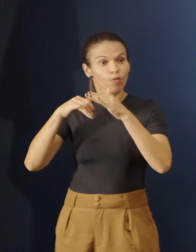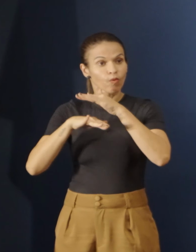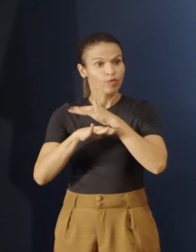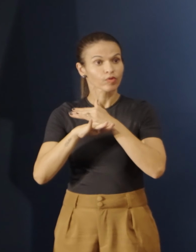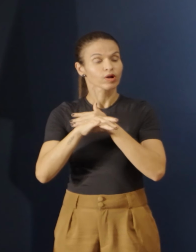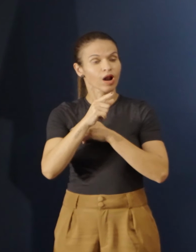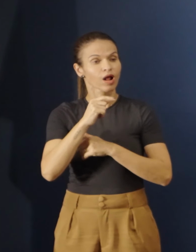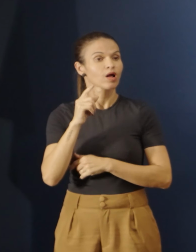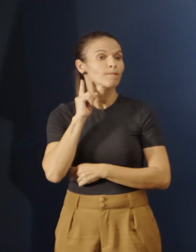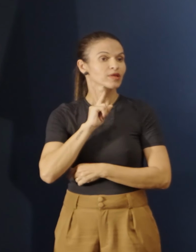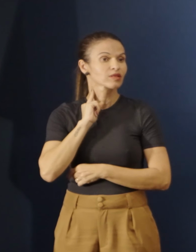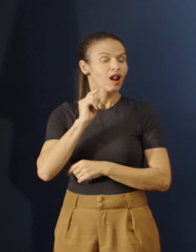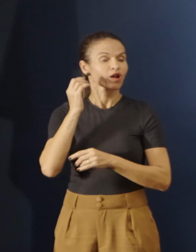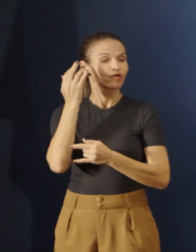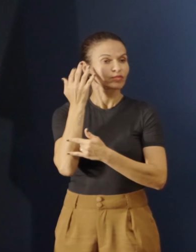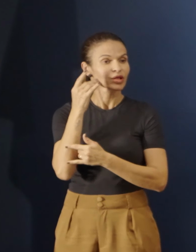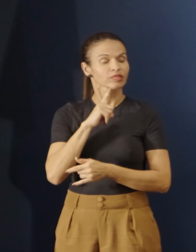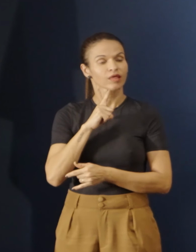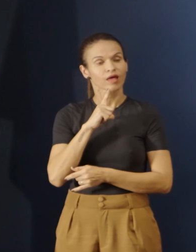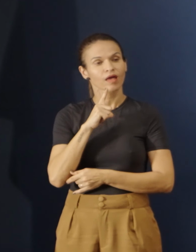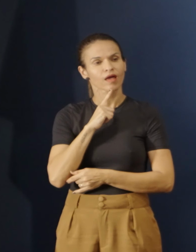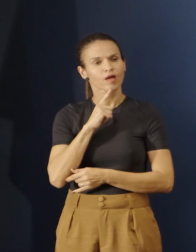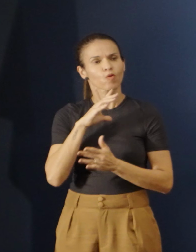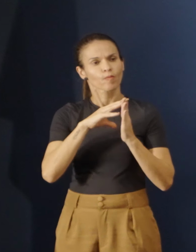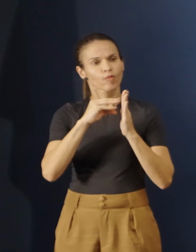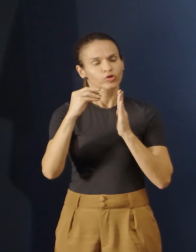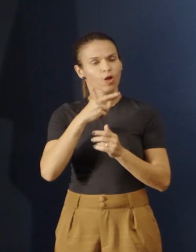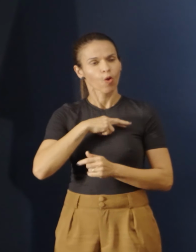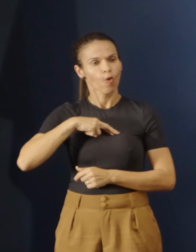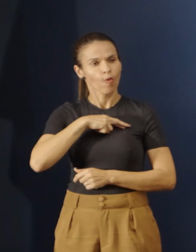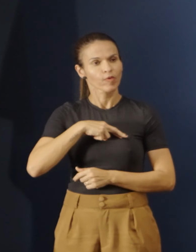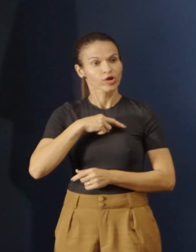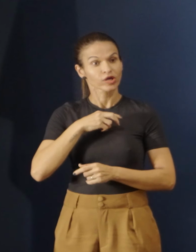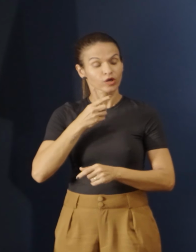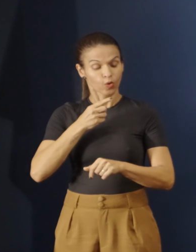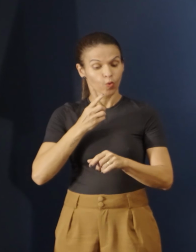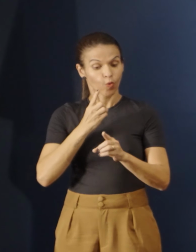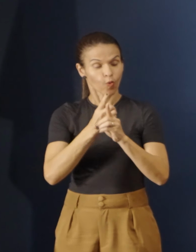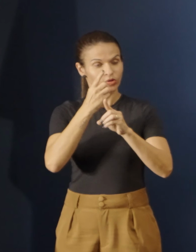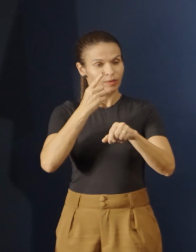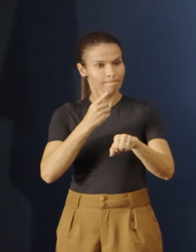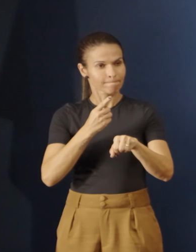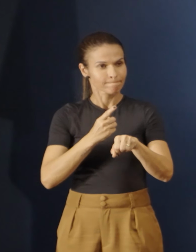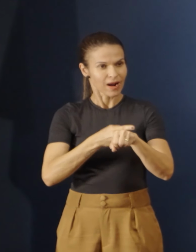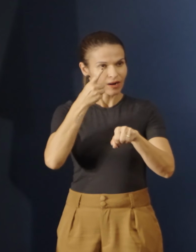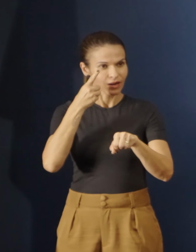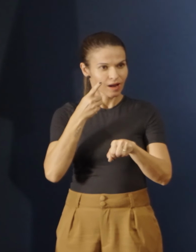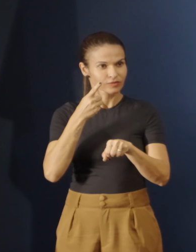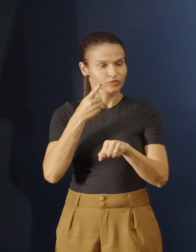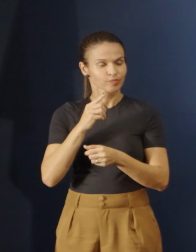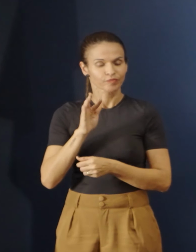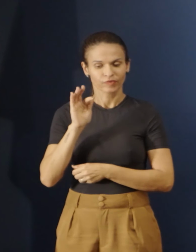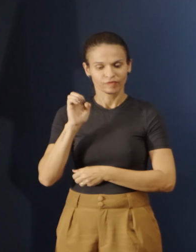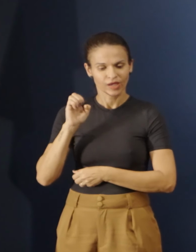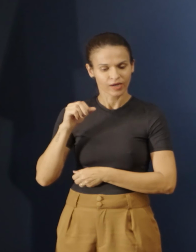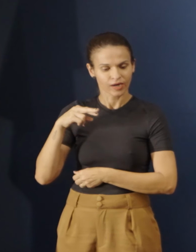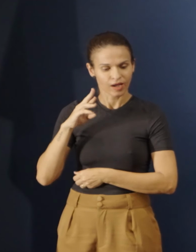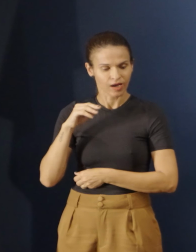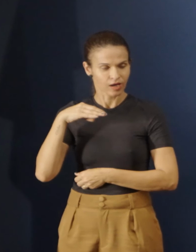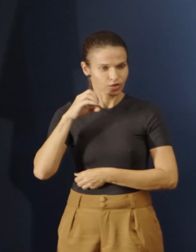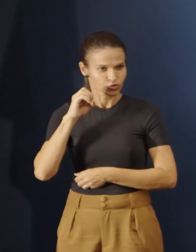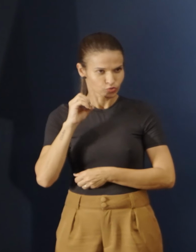mineiros, lá na UFMG, tem um exemplar do romance Encontro Marcado, do Fernando Sabino, que aquele exemplar tinha que ser